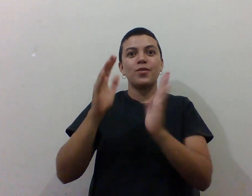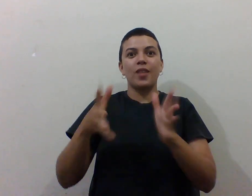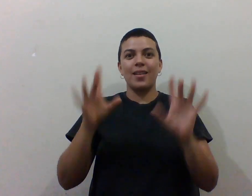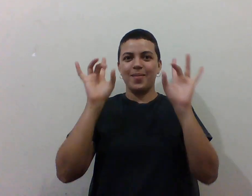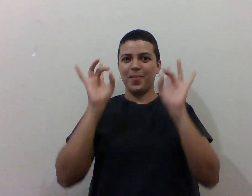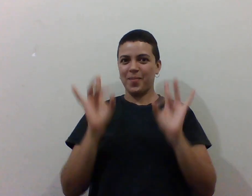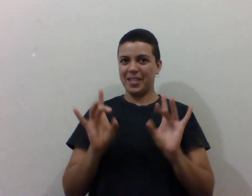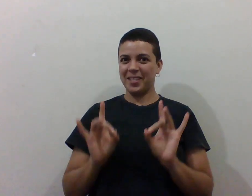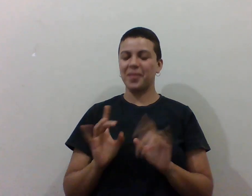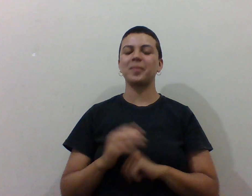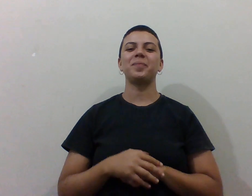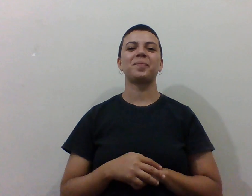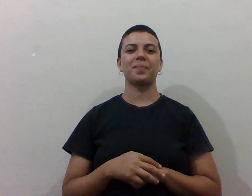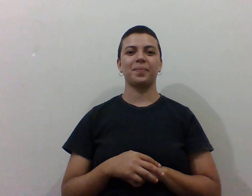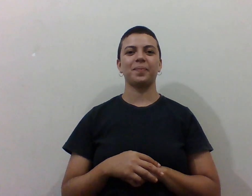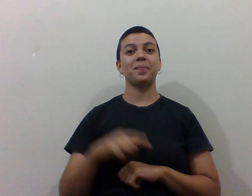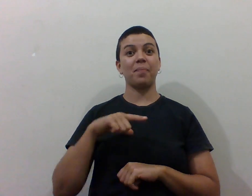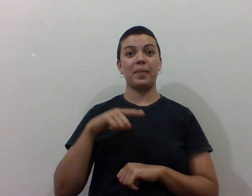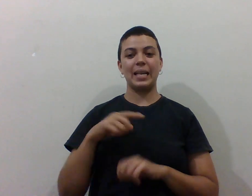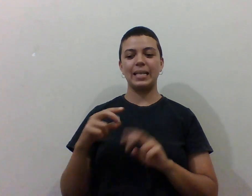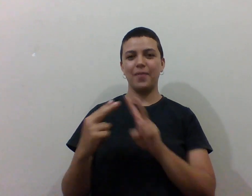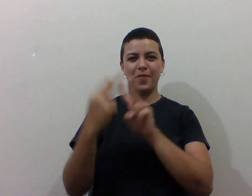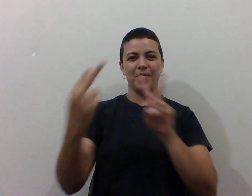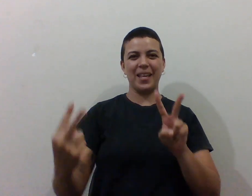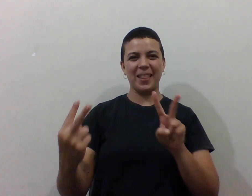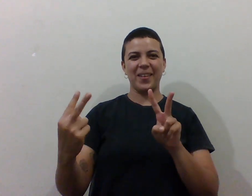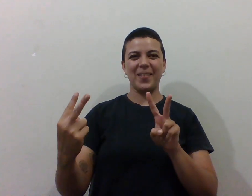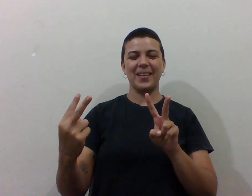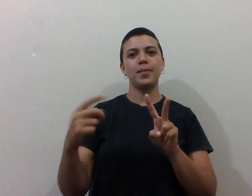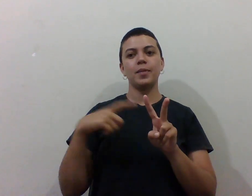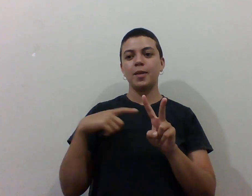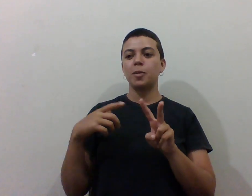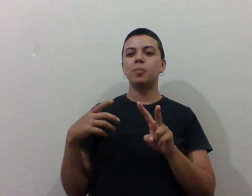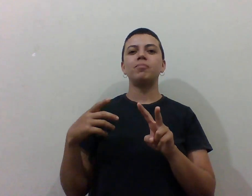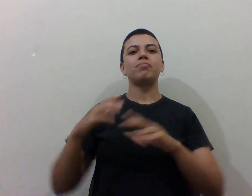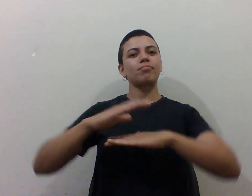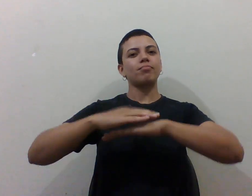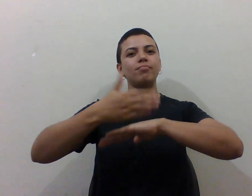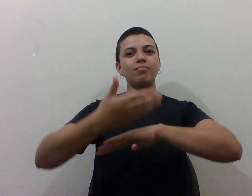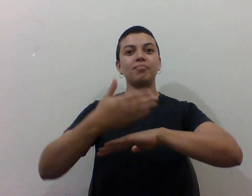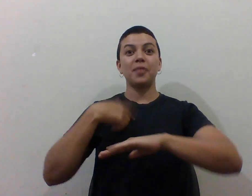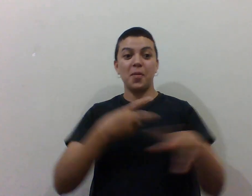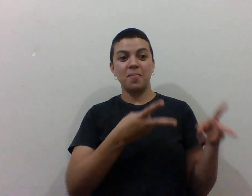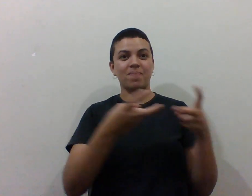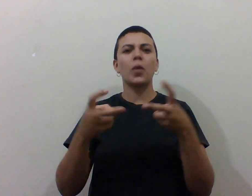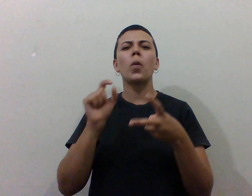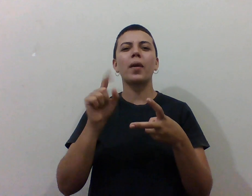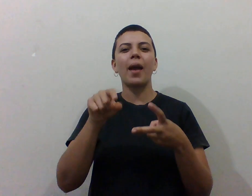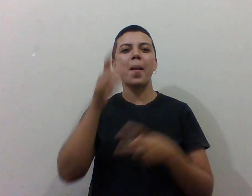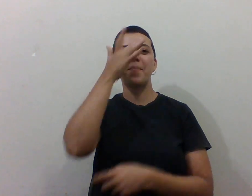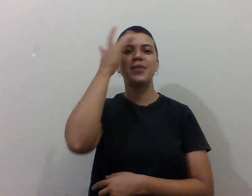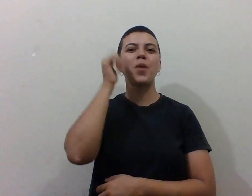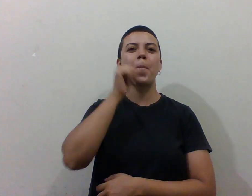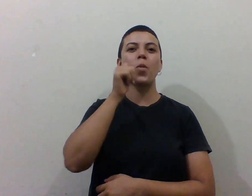aqui no bastidor da sala virtual, e vi a sala virtual que é plena em um deles. Além disso, por dividir essa mesa